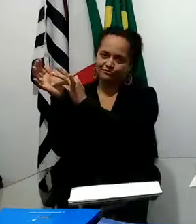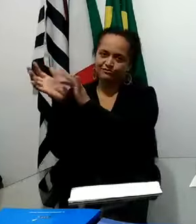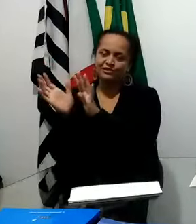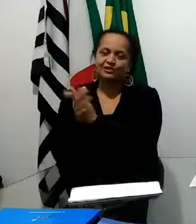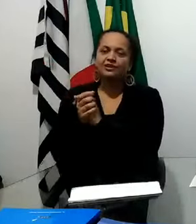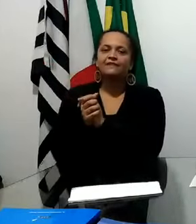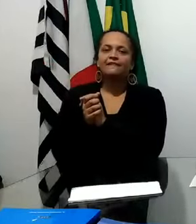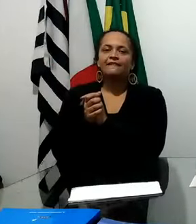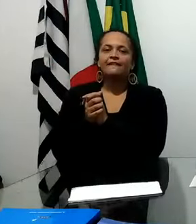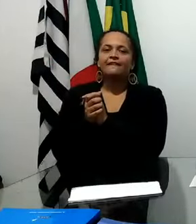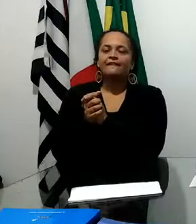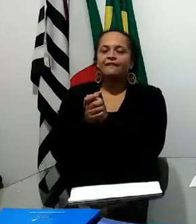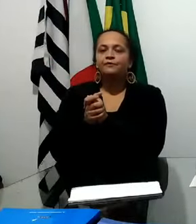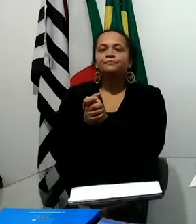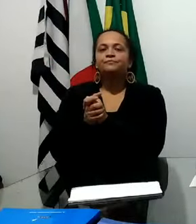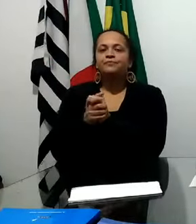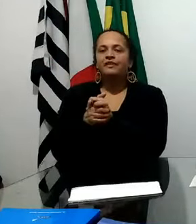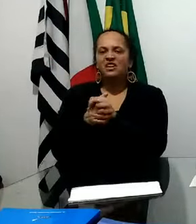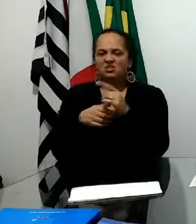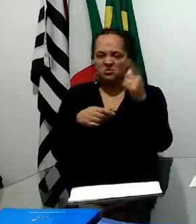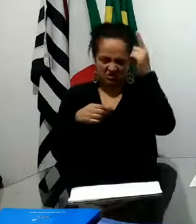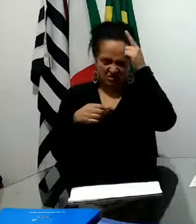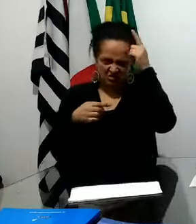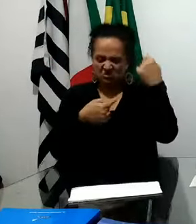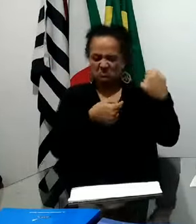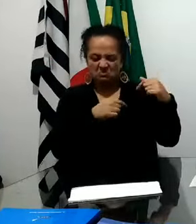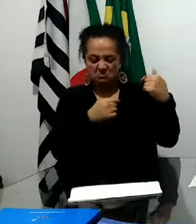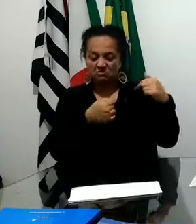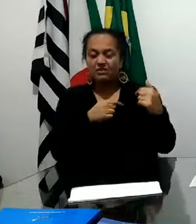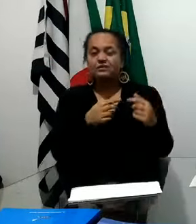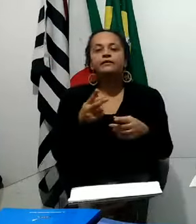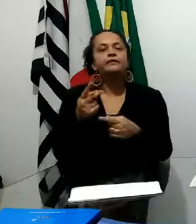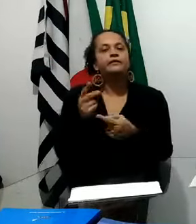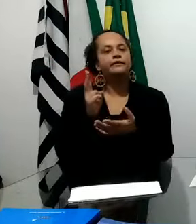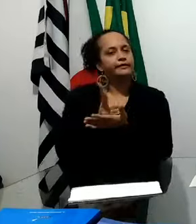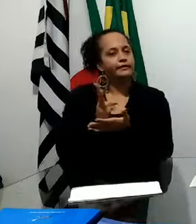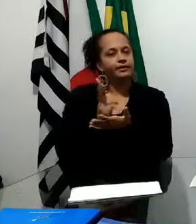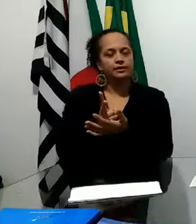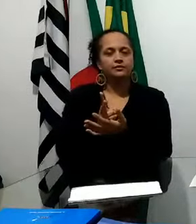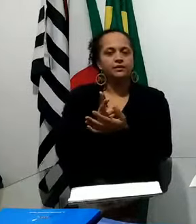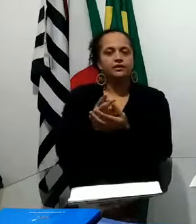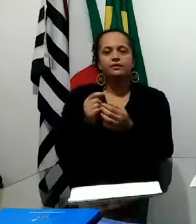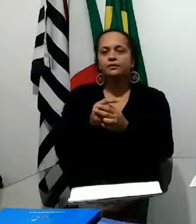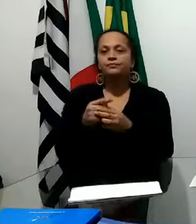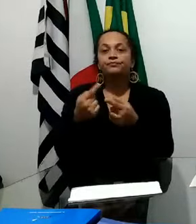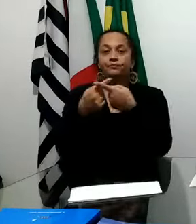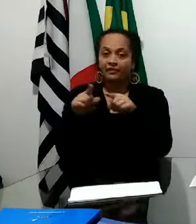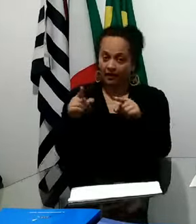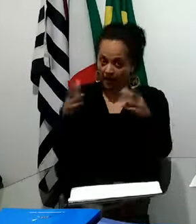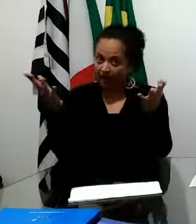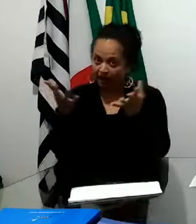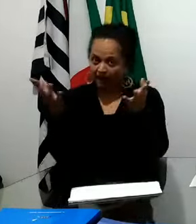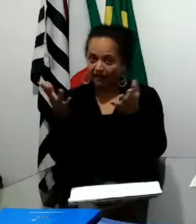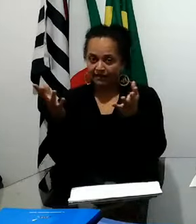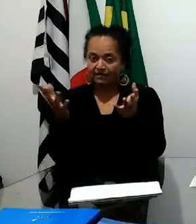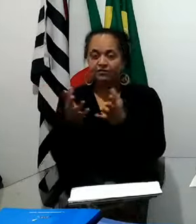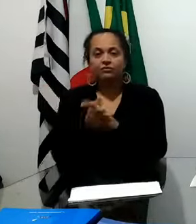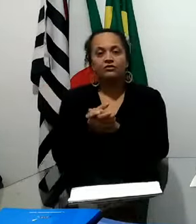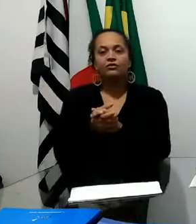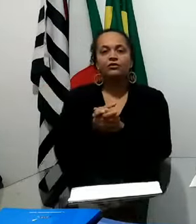príncipe da potestade do ar, do espírito que agora atua, aonde? Nos filhos da